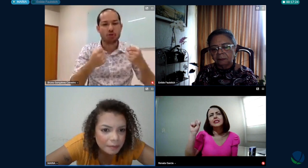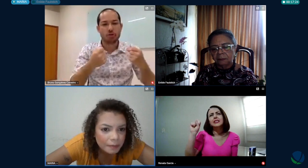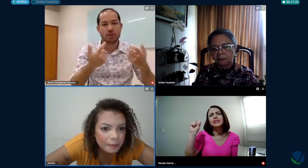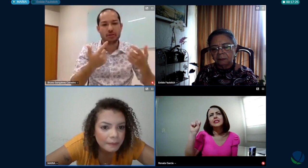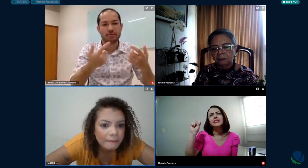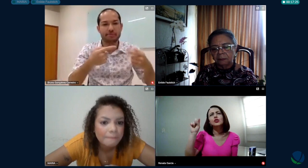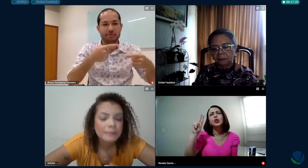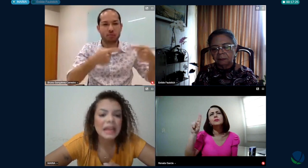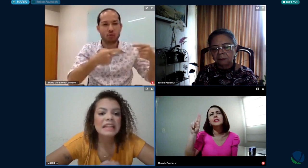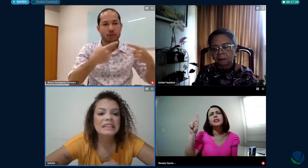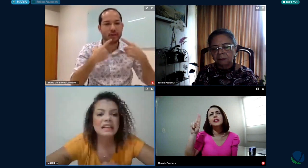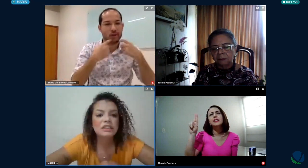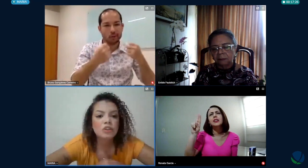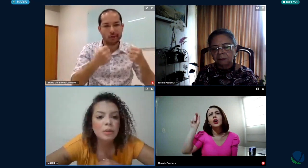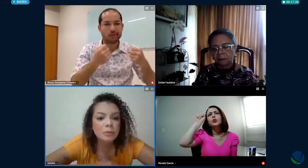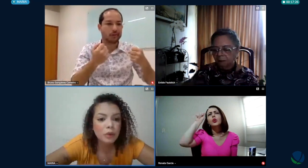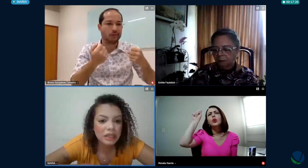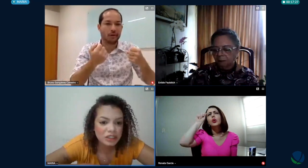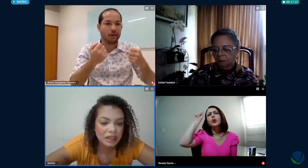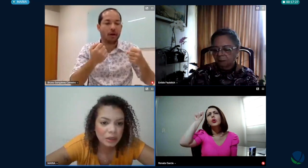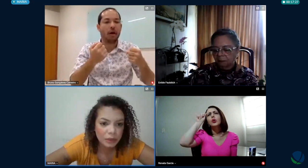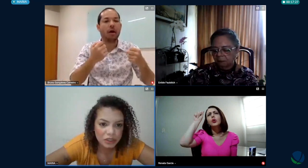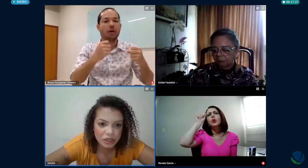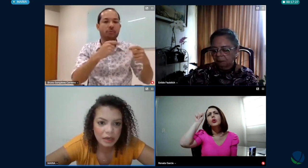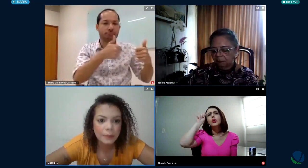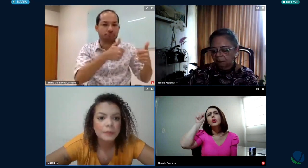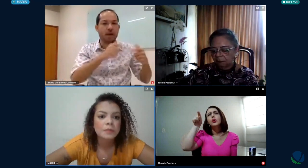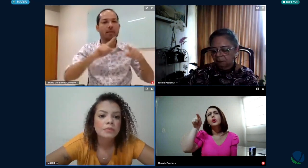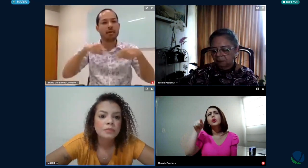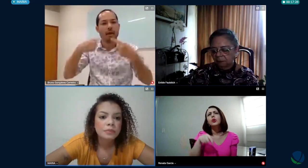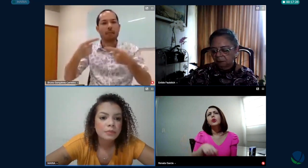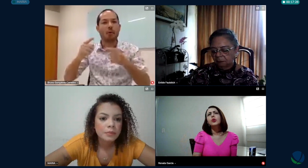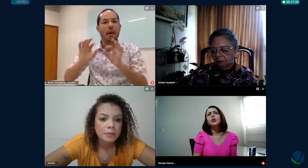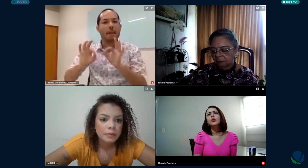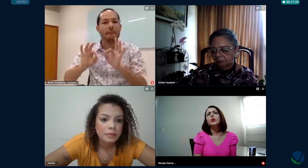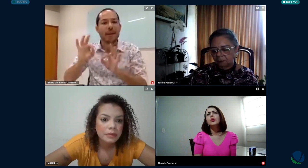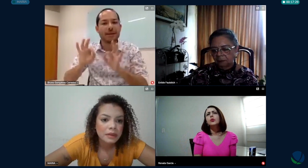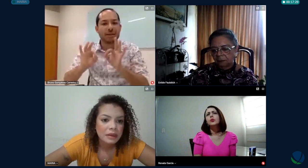2012. Ele trata sobre política linguística.